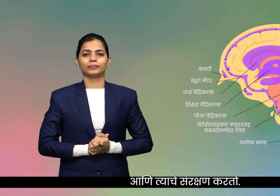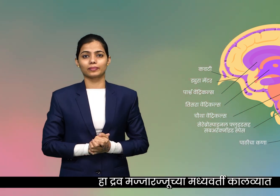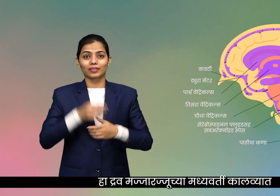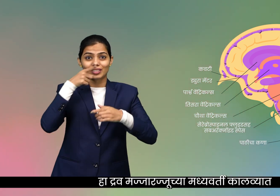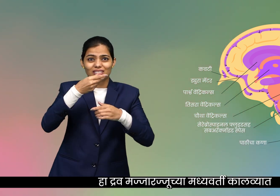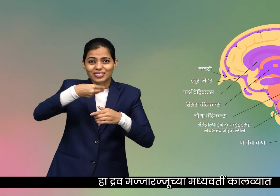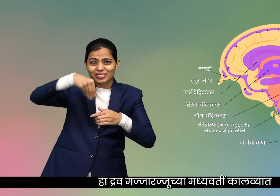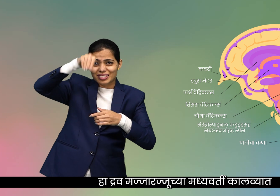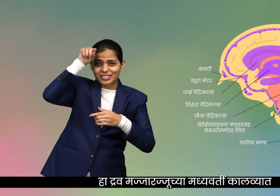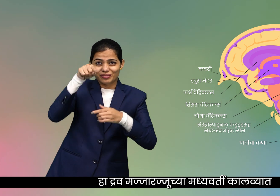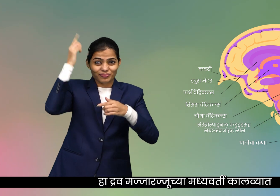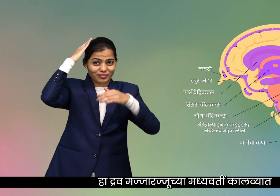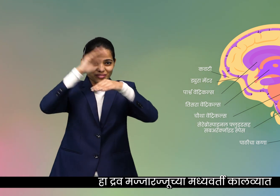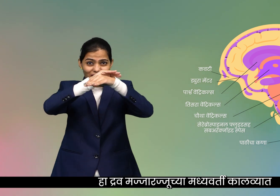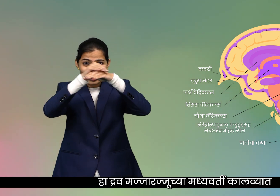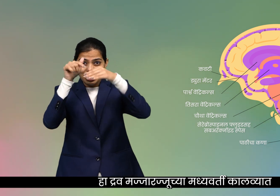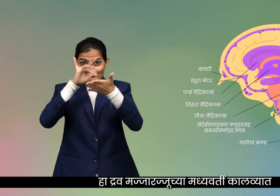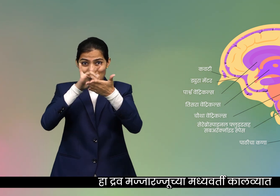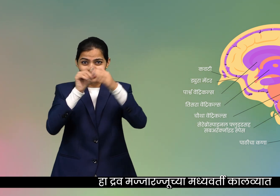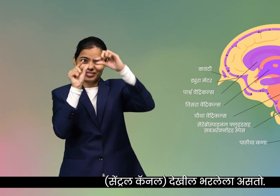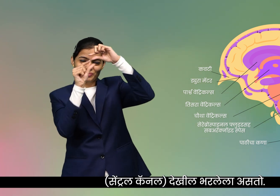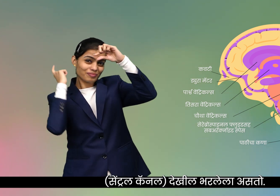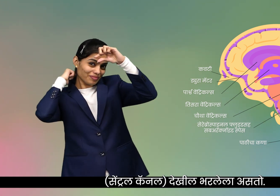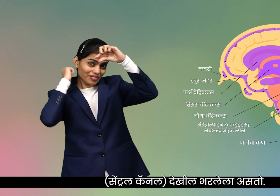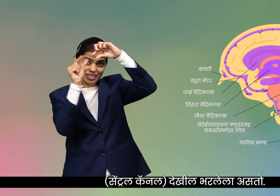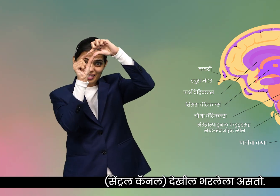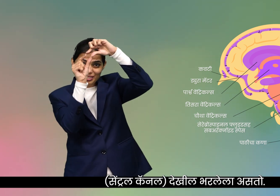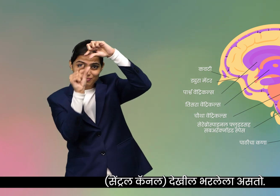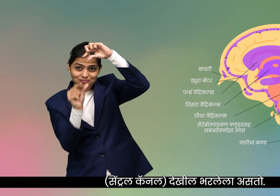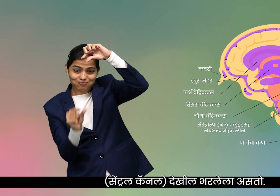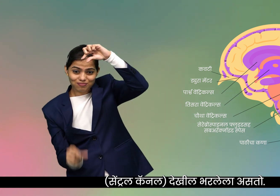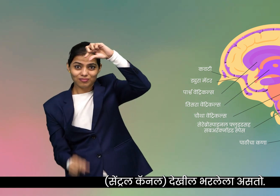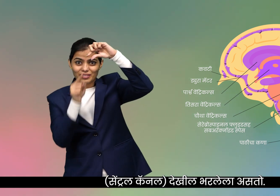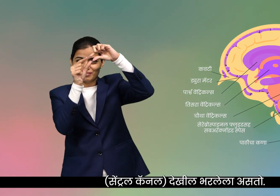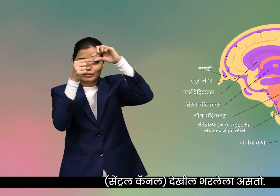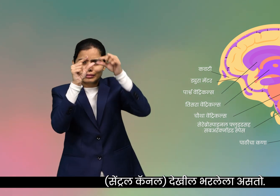हा द्रव मज्जारज्जूच्या मध्यवर्ती कालव्यात सेंट्रल कॅनल देखील भरलेला असतो.